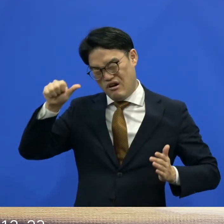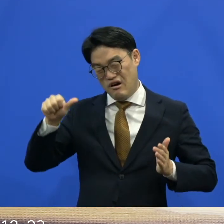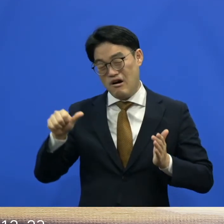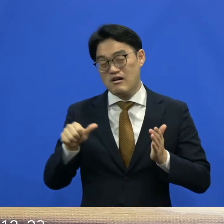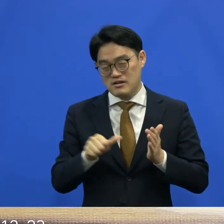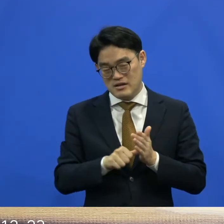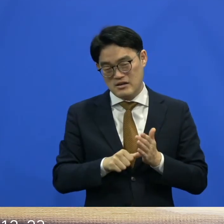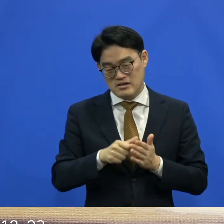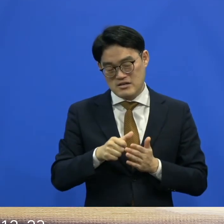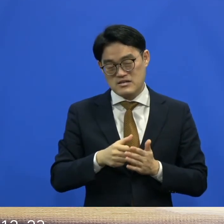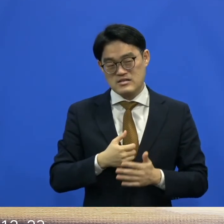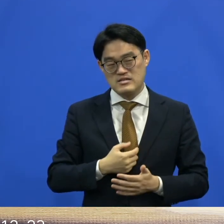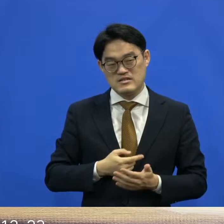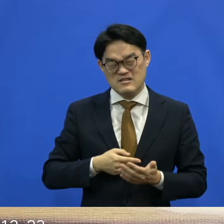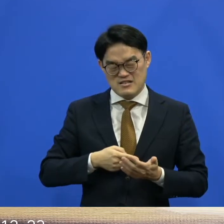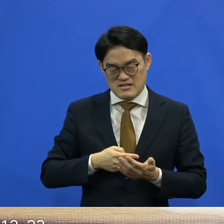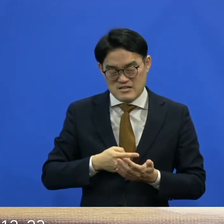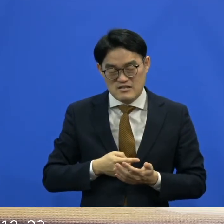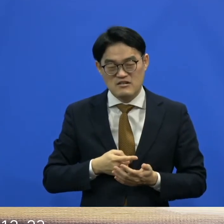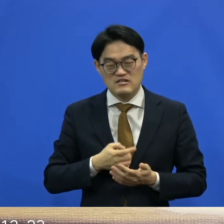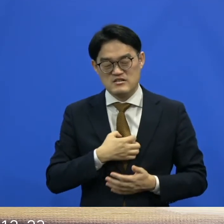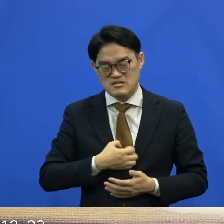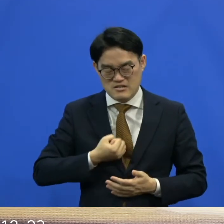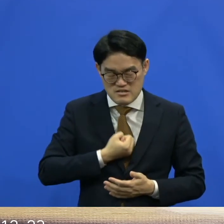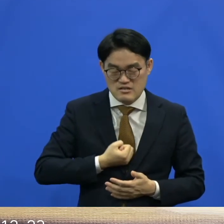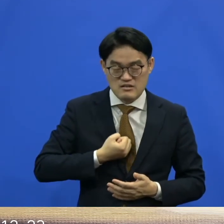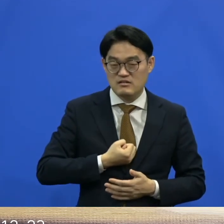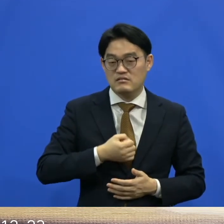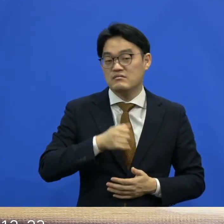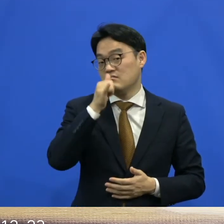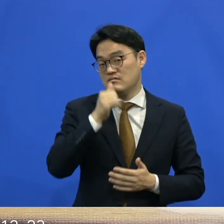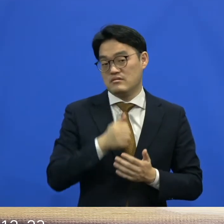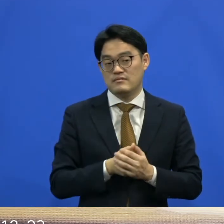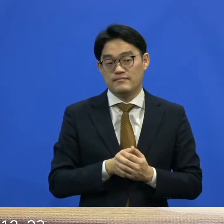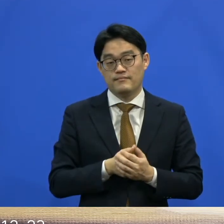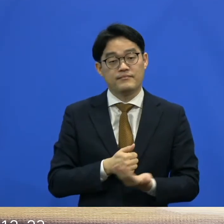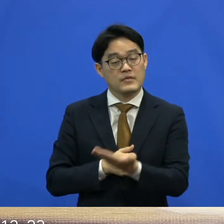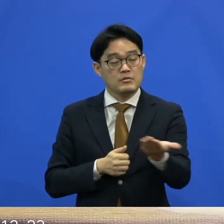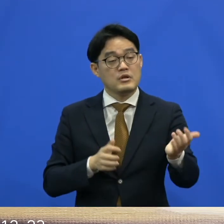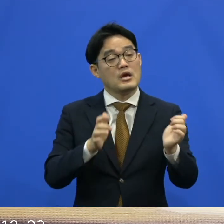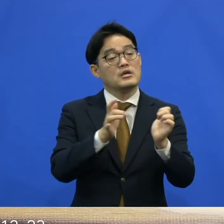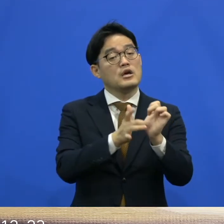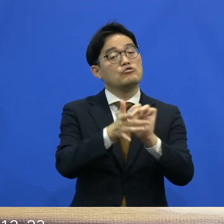여러분, 예수님은 철저히 버려진 경험을 하신 분이 있어요.